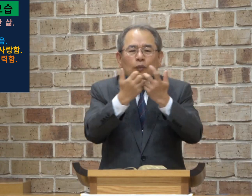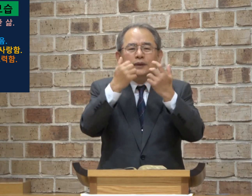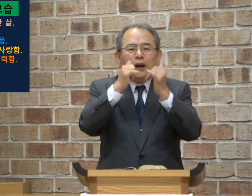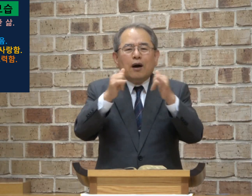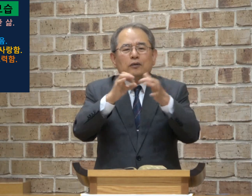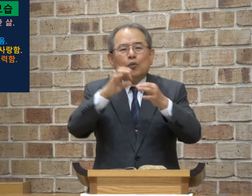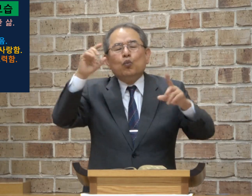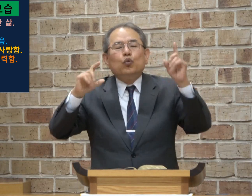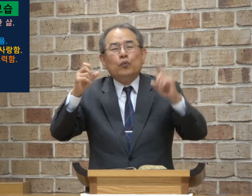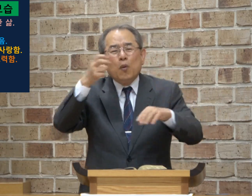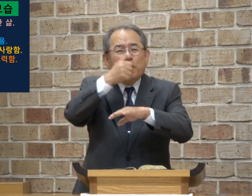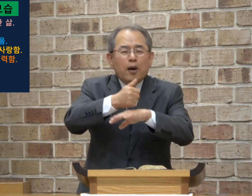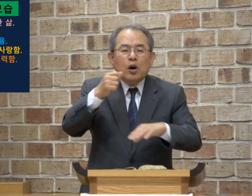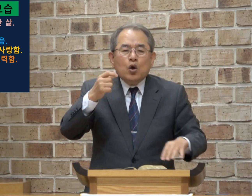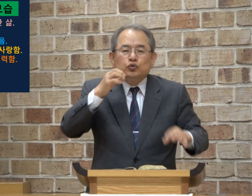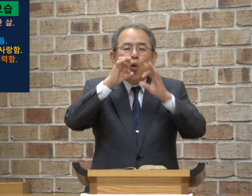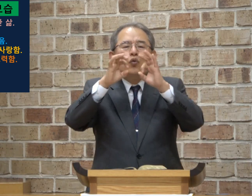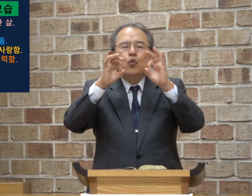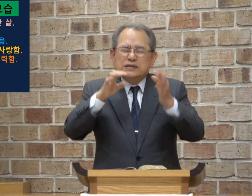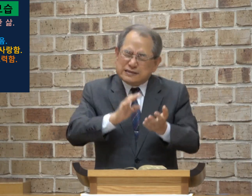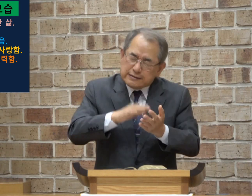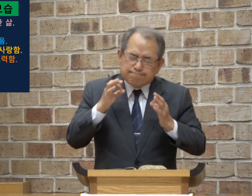보입니다. 그것이 성령 충만한 사람의 모습입니다.